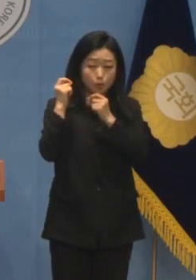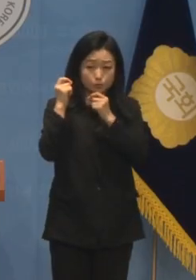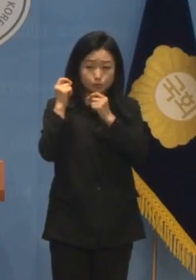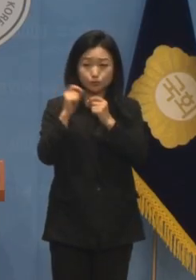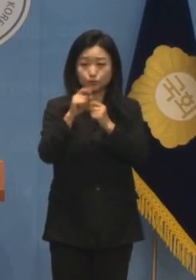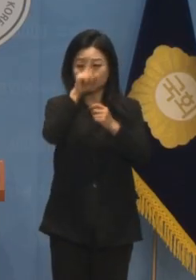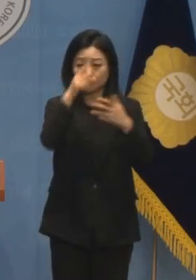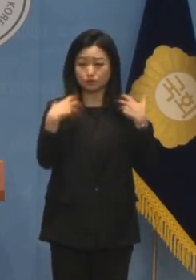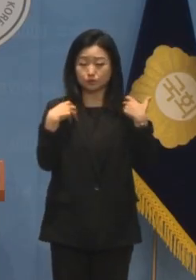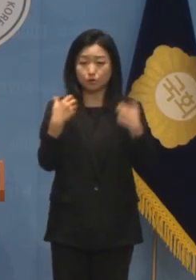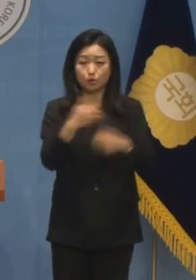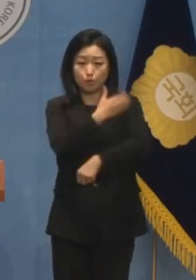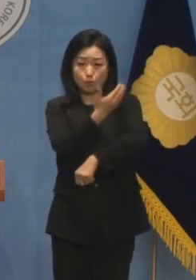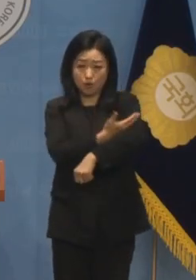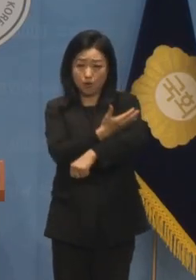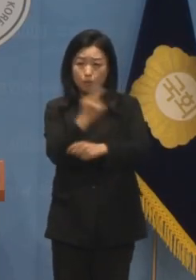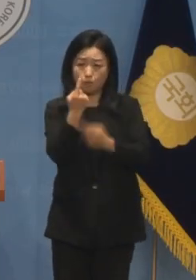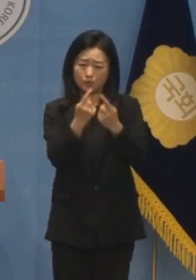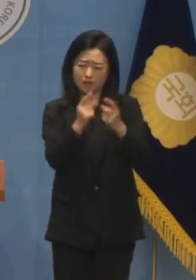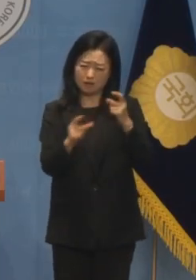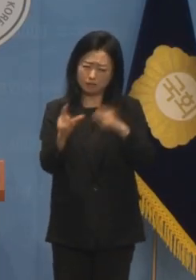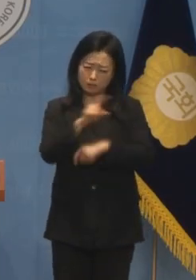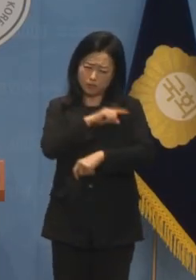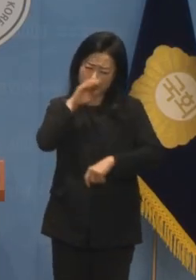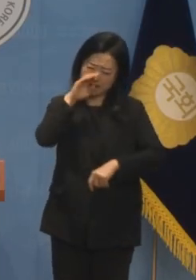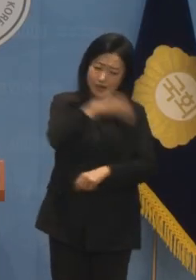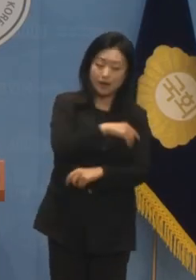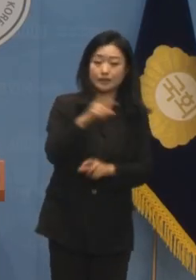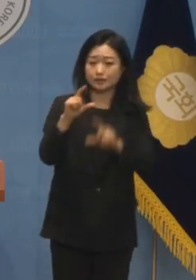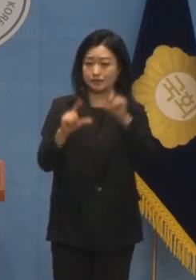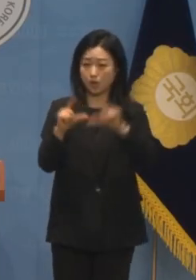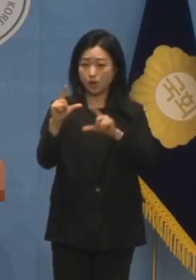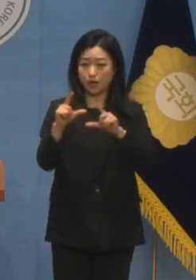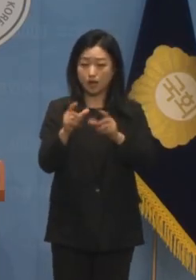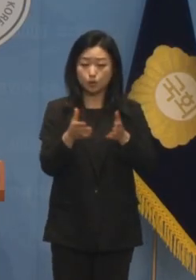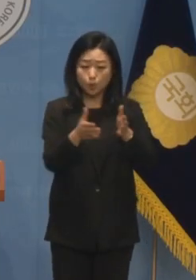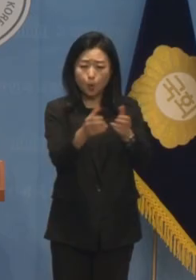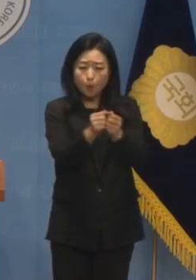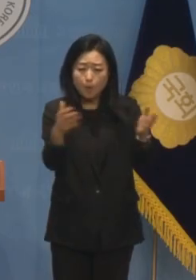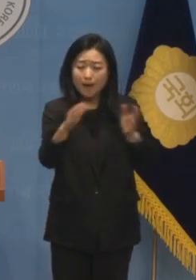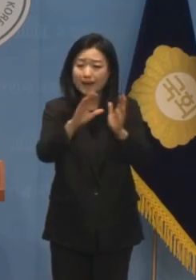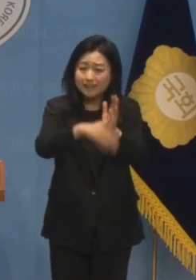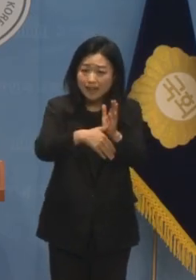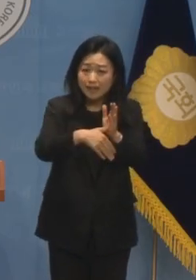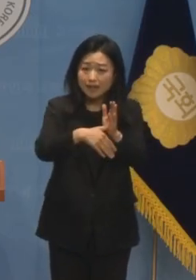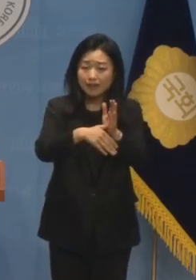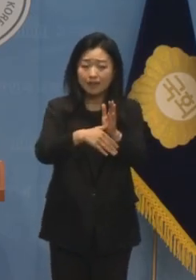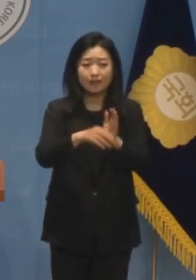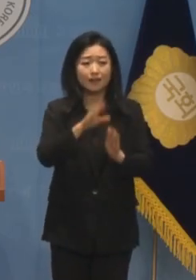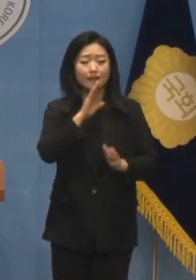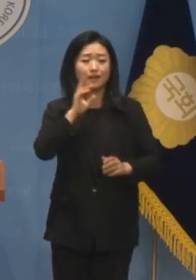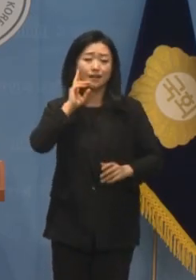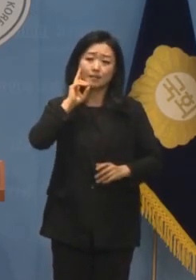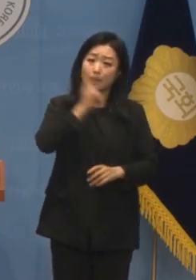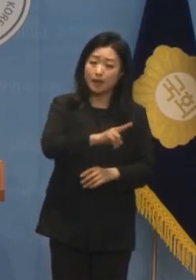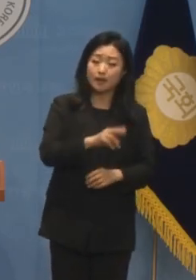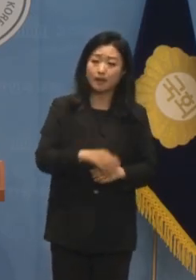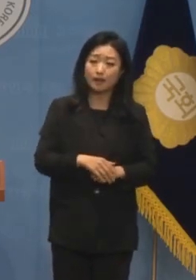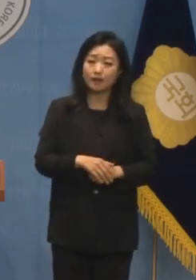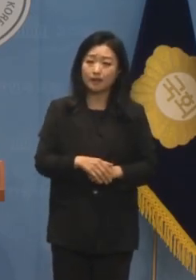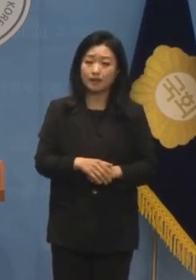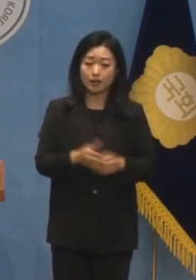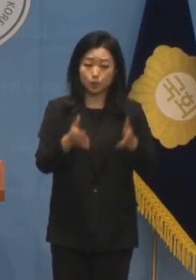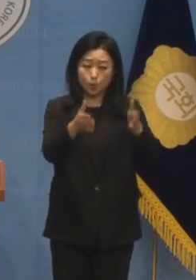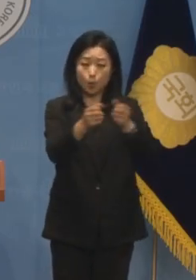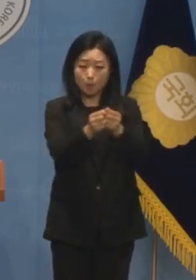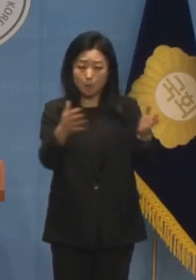정권보다도 최악으로 치닫고 있습니다. 도로 폭파 당시 국방부의 대응은 더 심각합니다. 도로